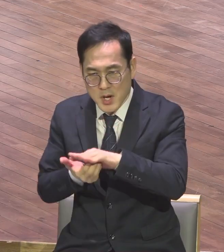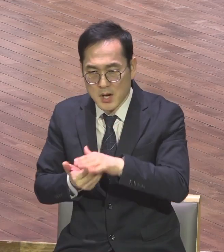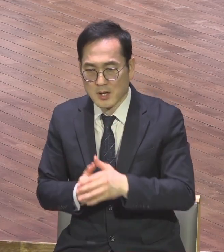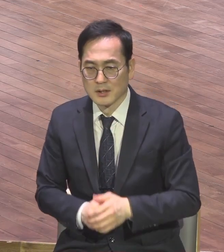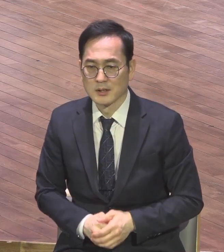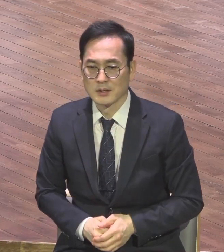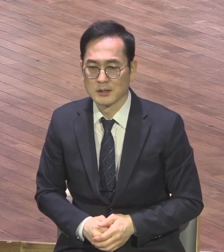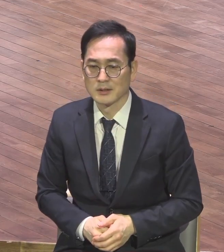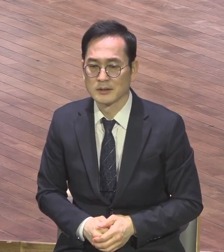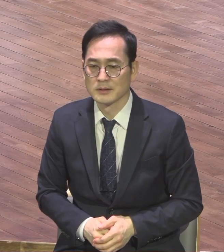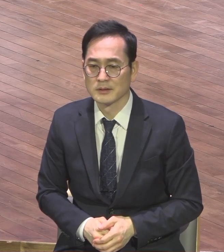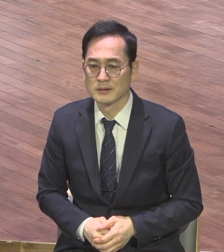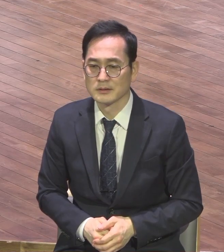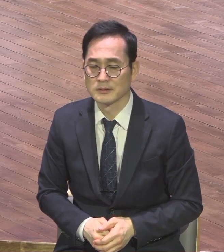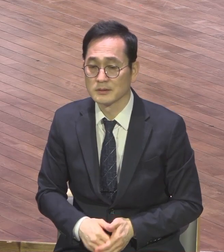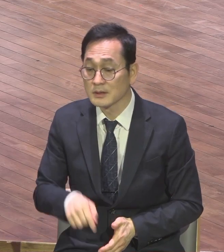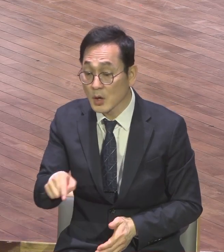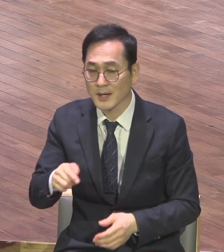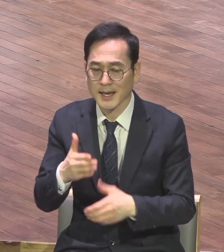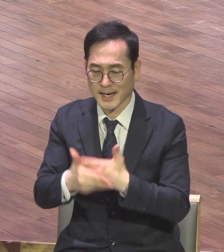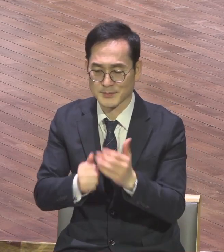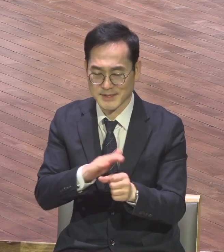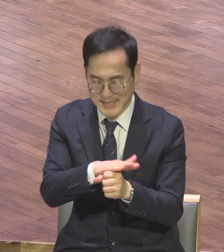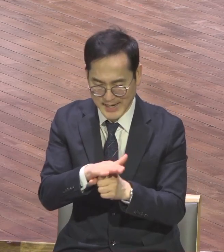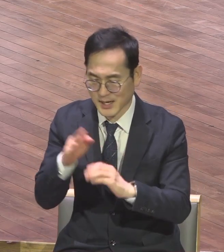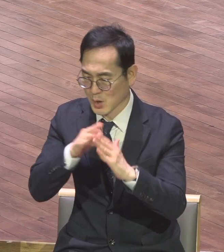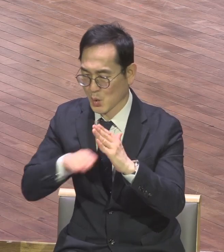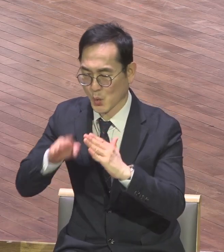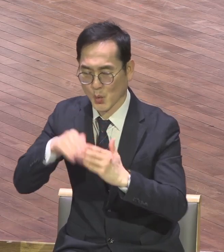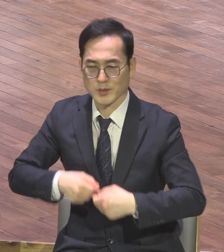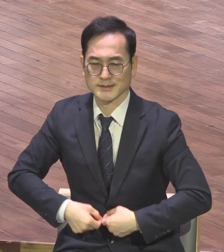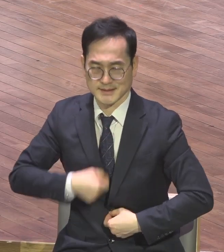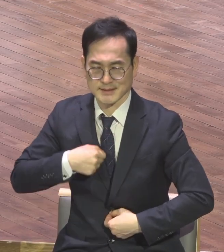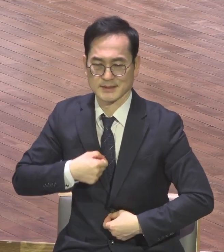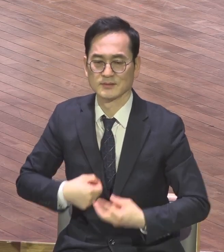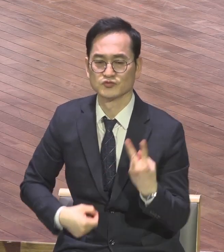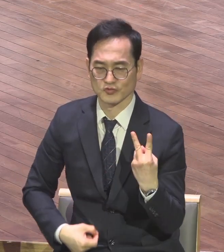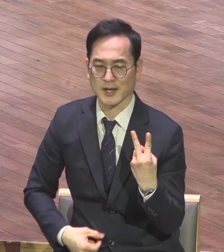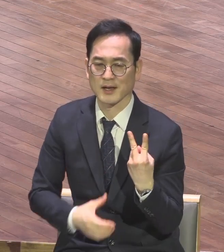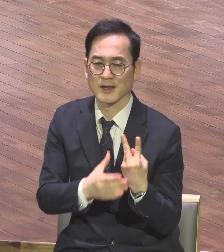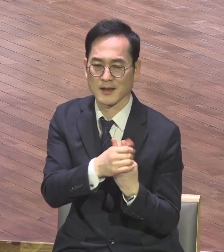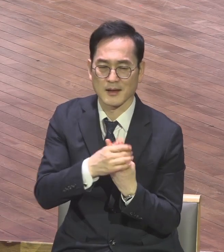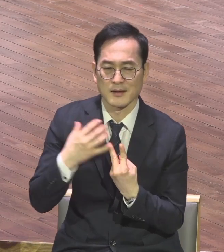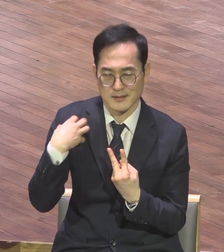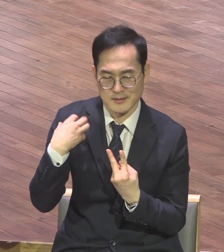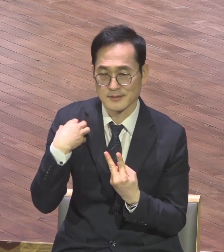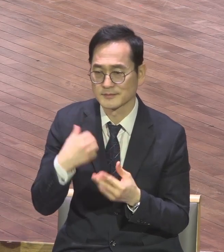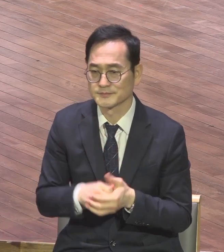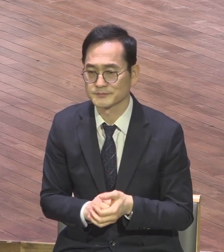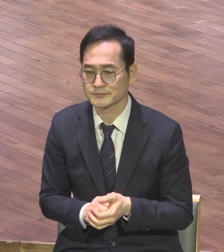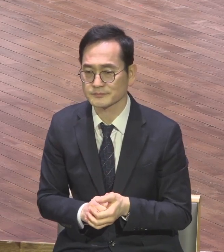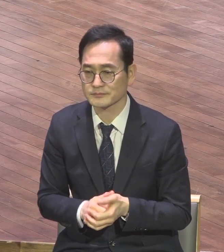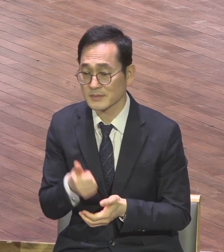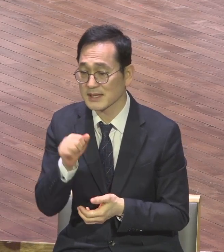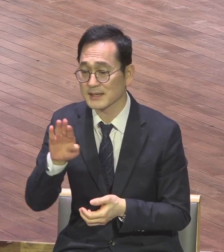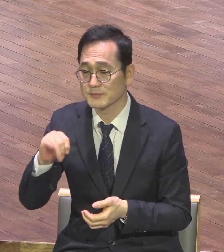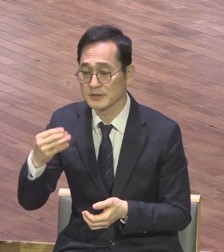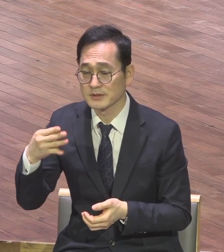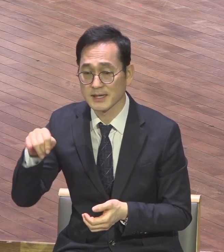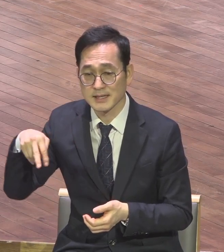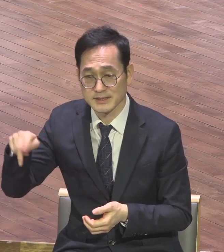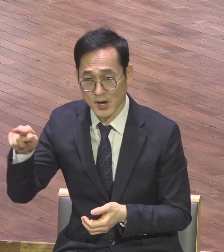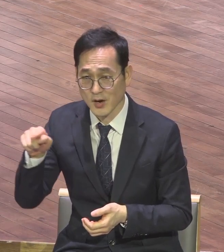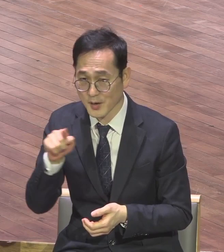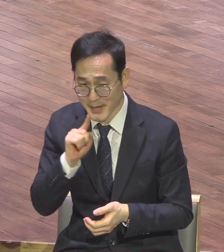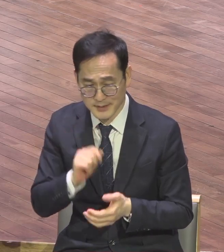하나님의 사랑과 공의가 들어있다는 것입니다. 히브리 2장 14절 15절에 보면 예수님께서 이렇게